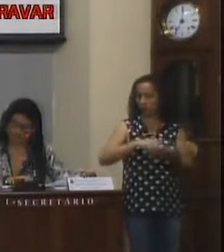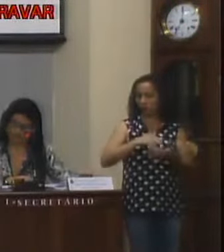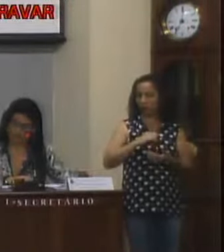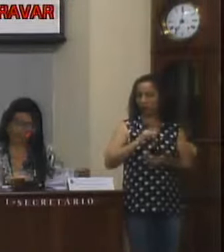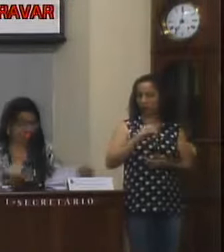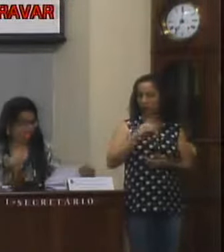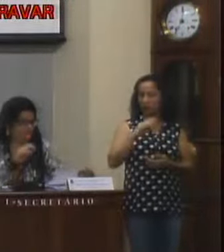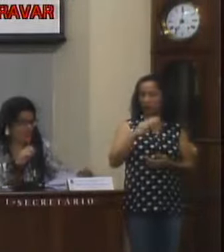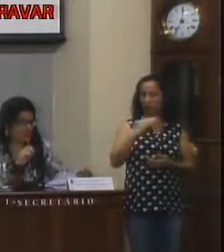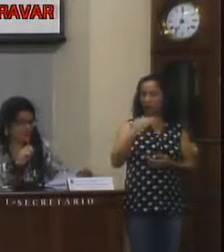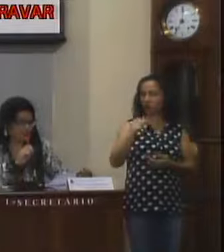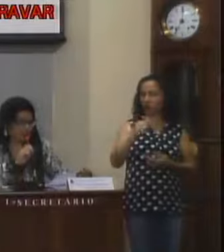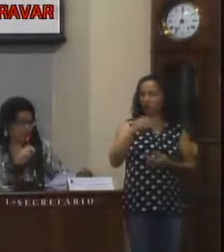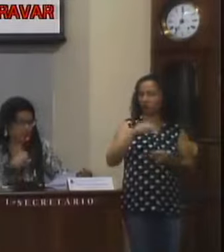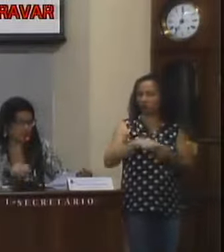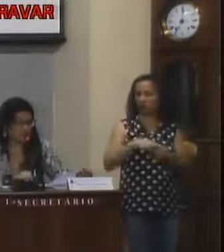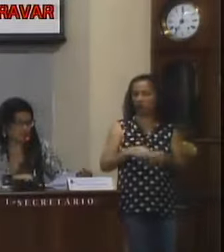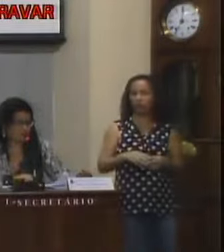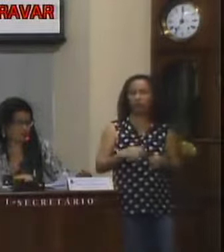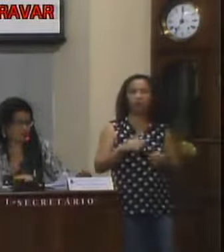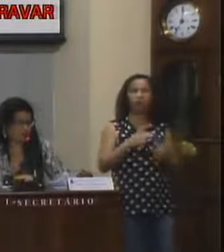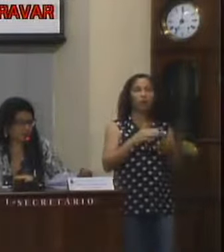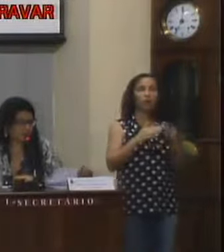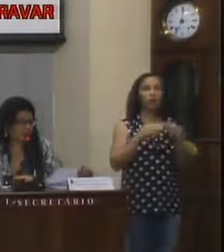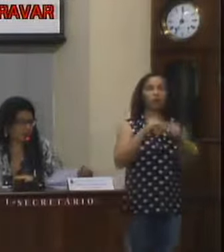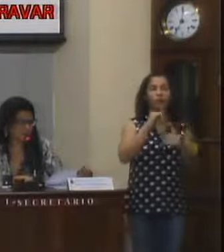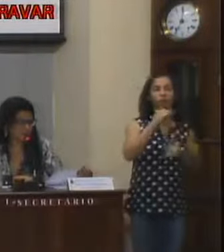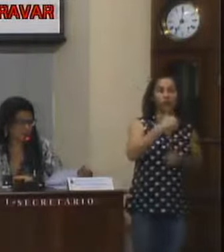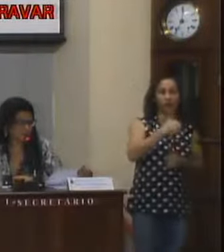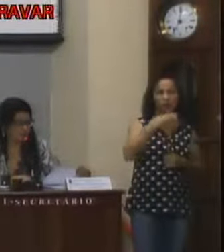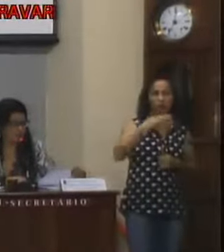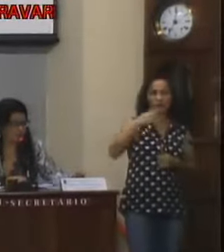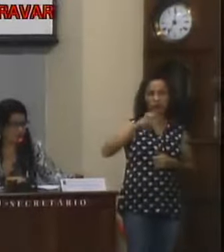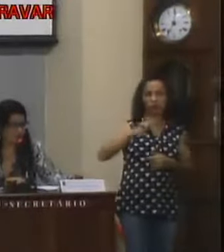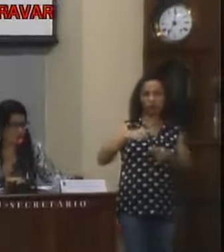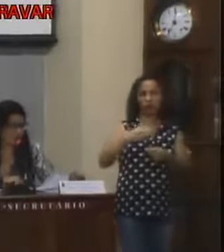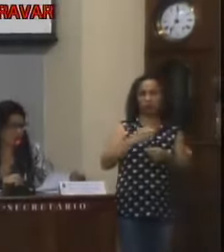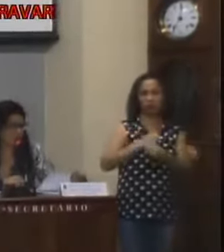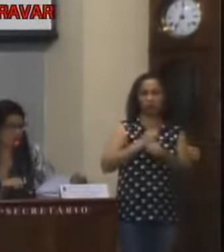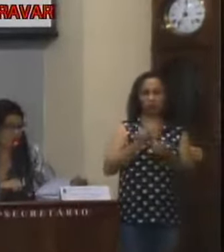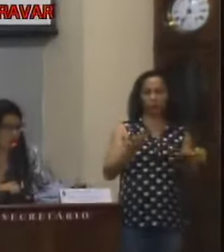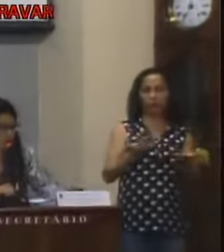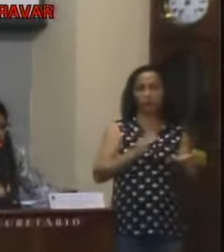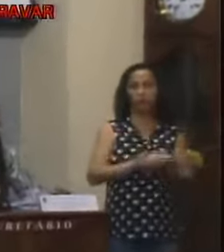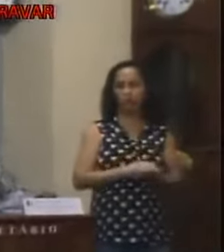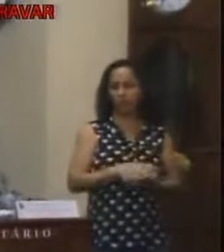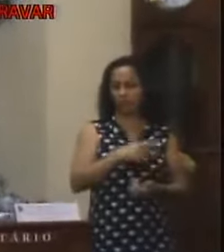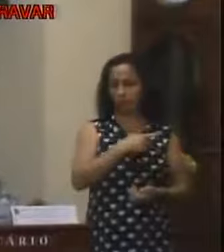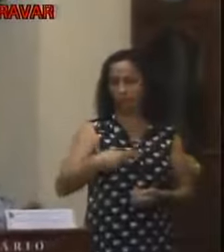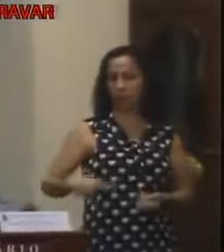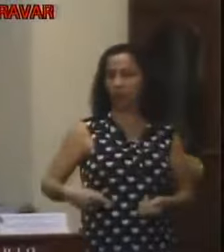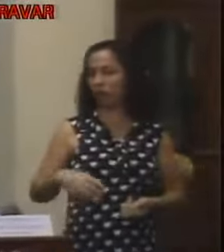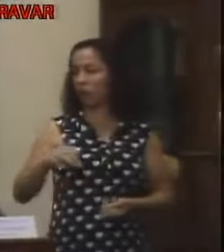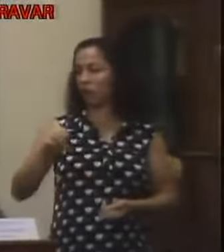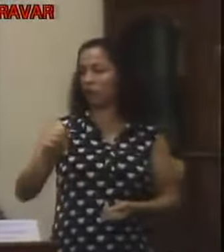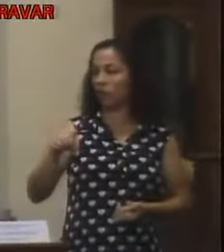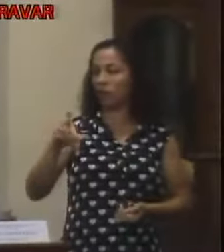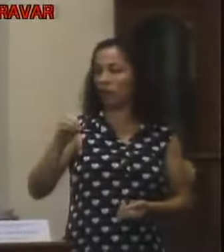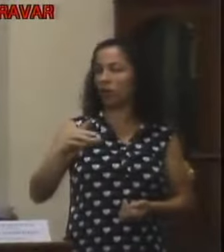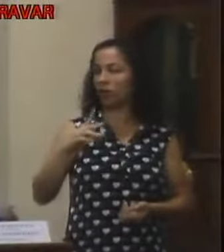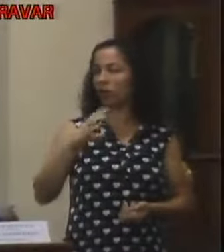indicações. Indicação número 145 de 2018. Excelentíssimo senhor presidente da Câmara Municipal de Valença, vereador Saulo Correia.